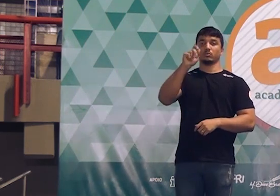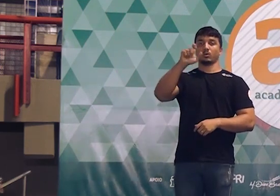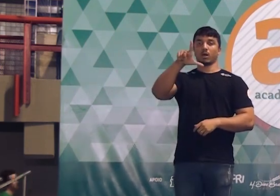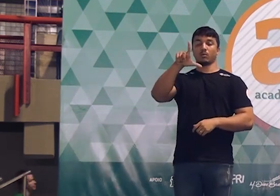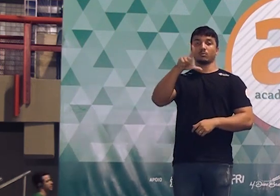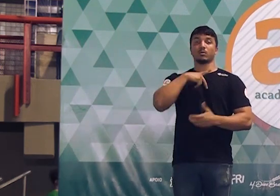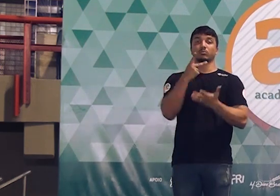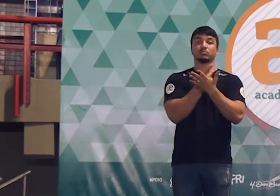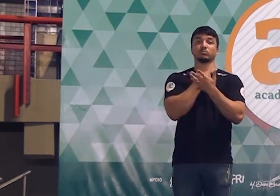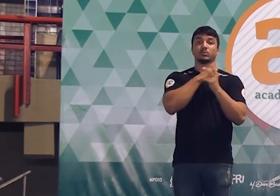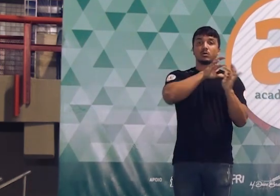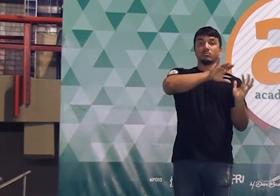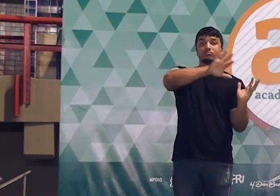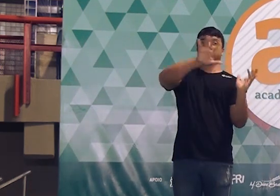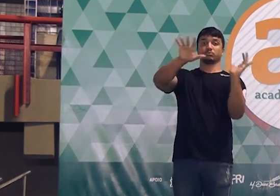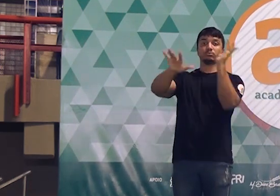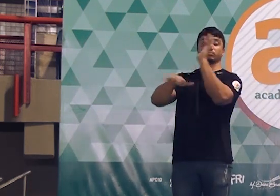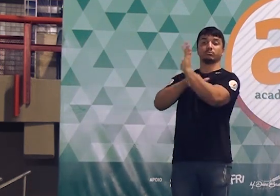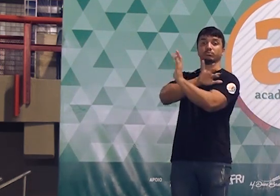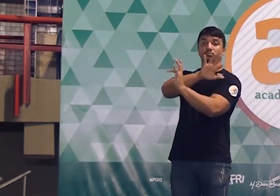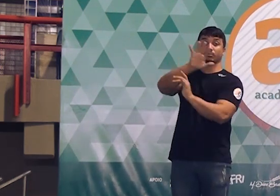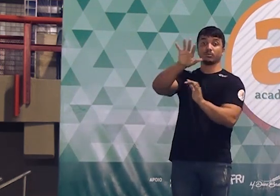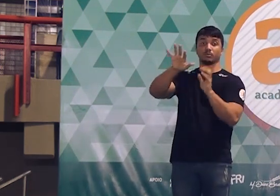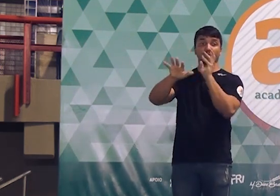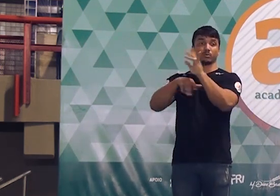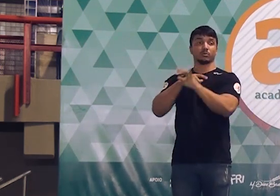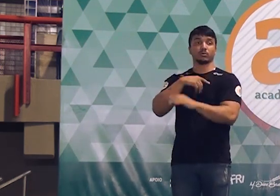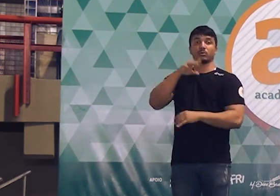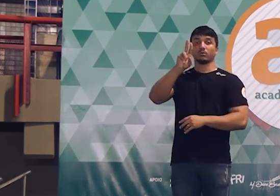E o êxodo rural em grande escala gera uma